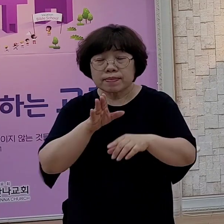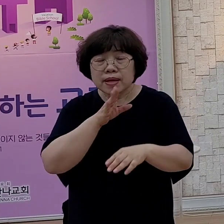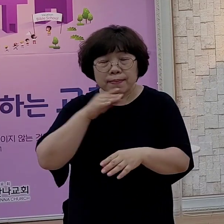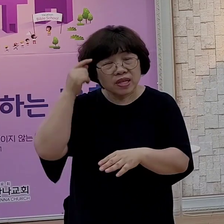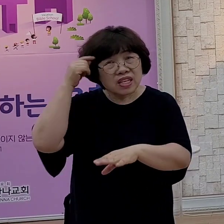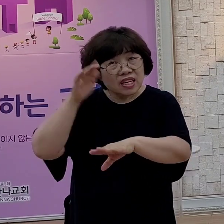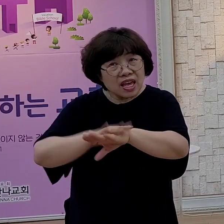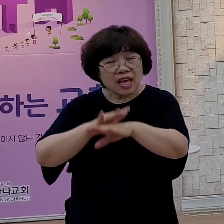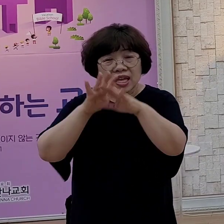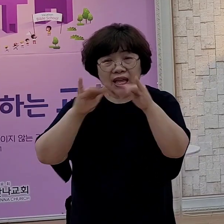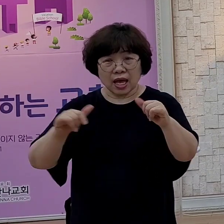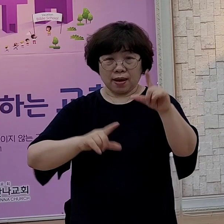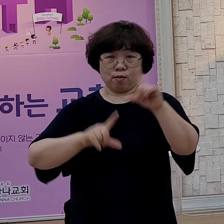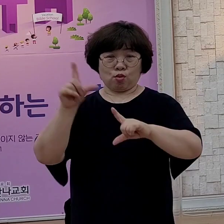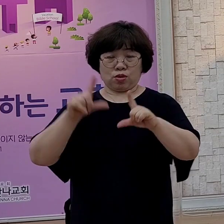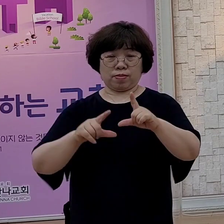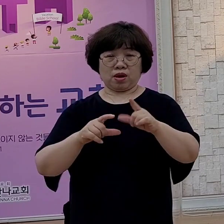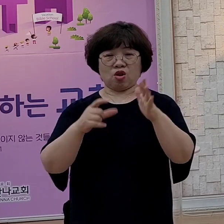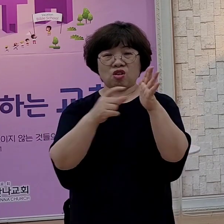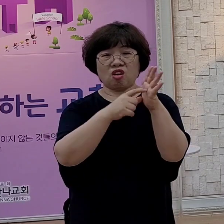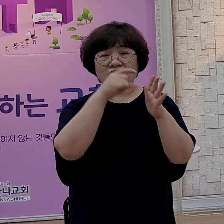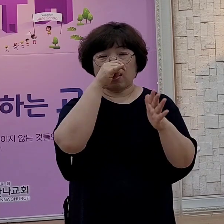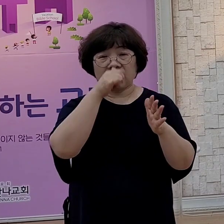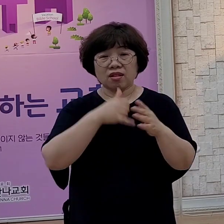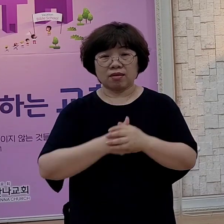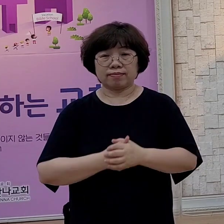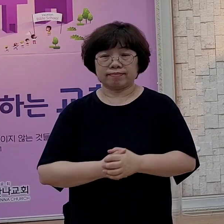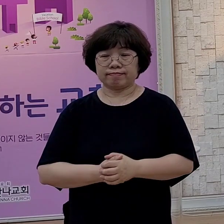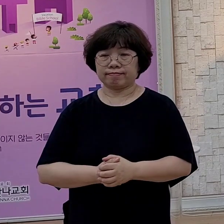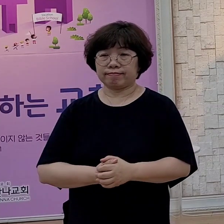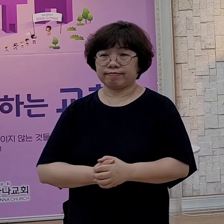지혜의 사람이다 라는 것을 말하고 있는 거예요.